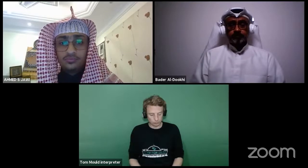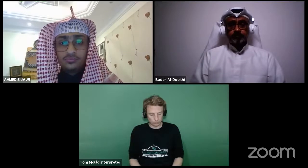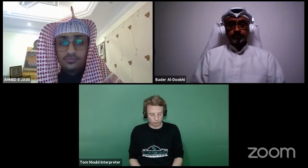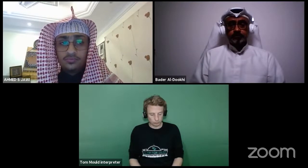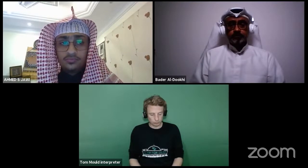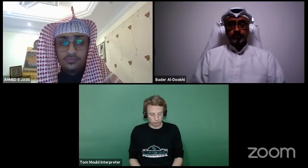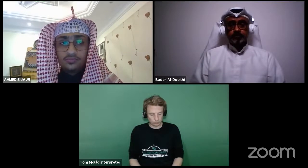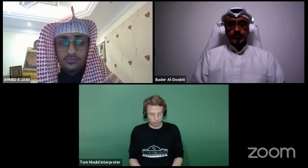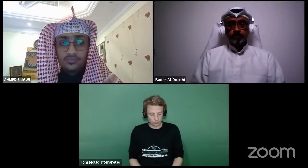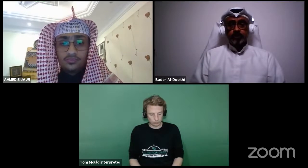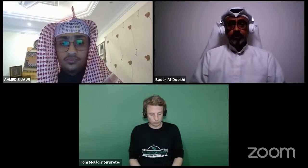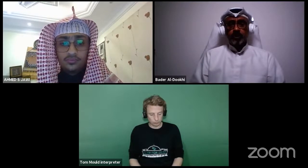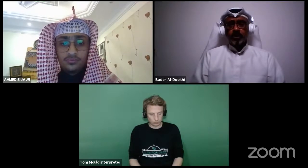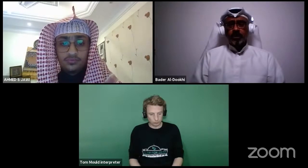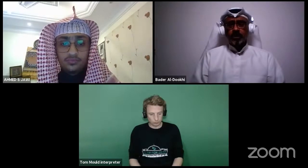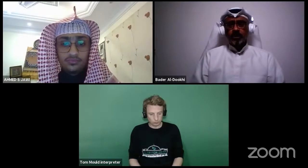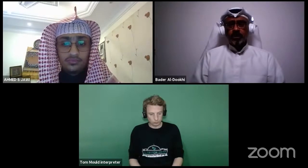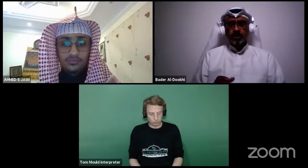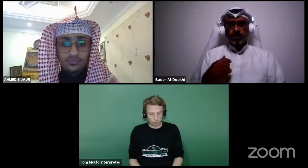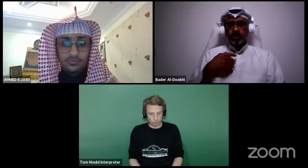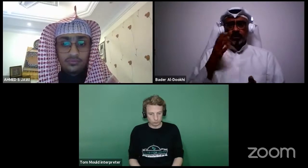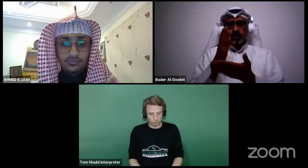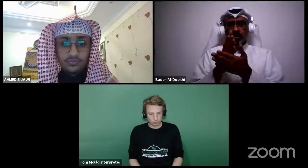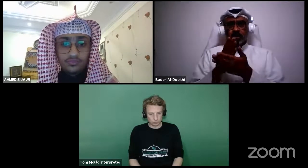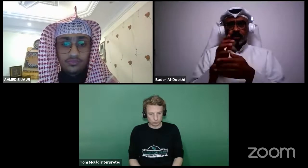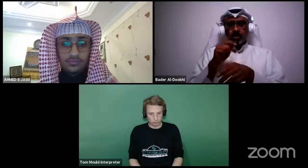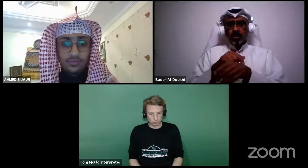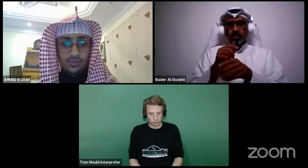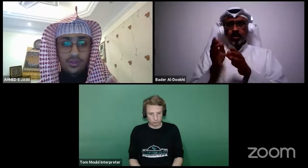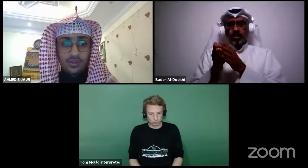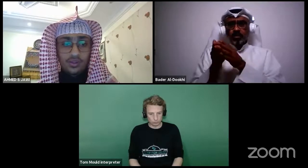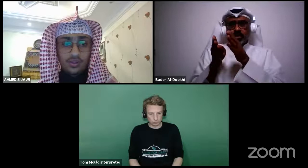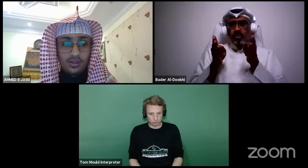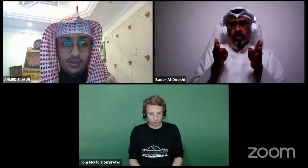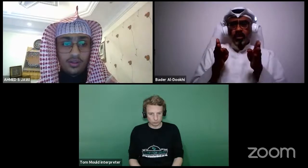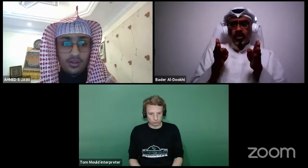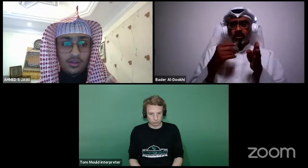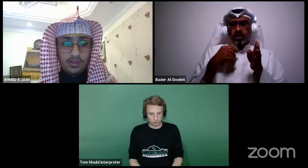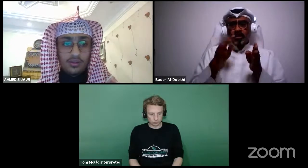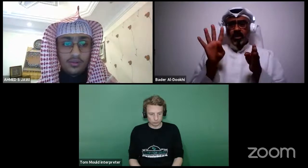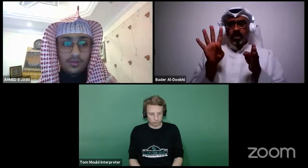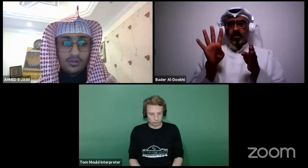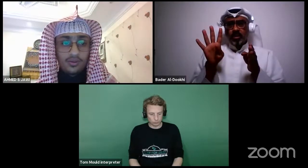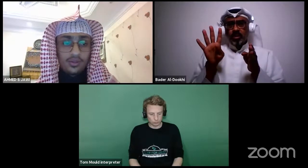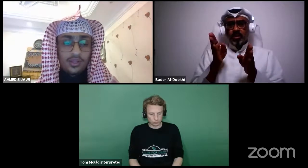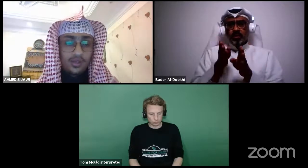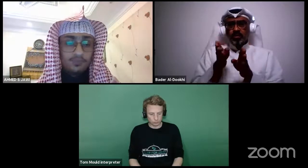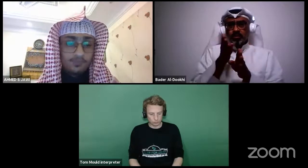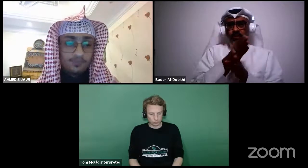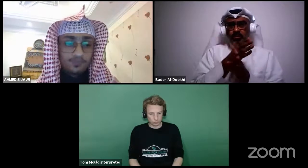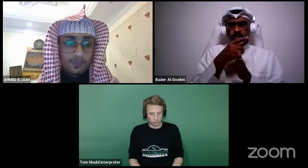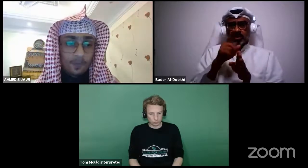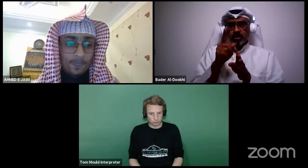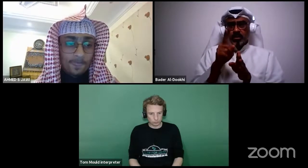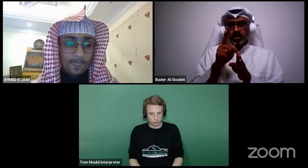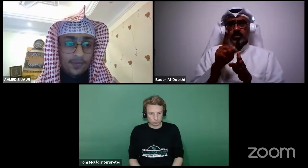شيخ أحمد، أعتقد أننا تجاوزنا الآية الرابعة، أليس كذلك؟ أي نعم